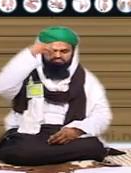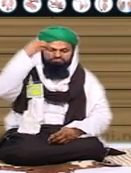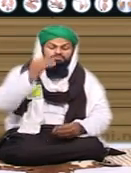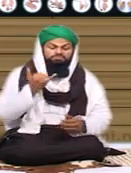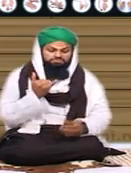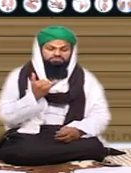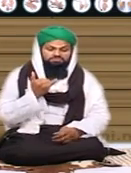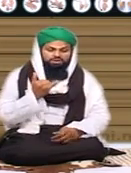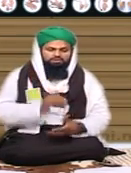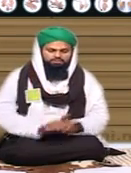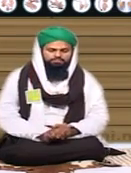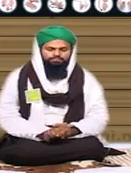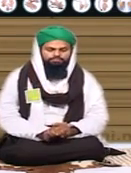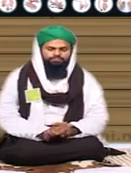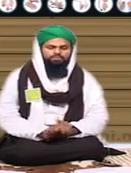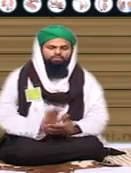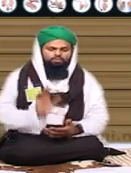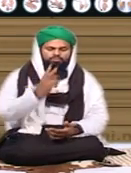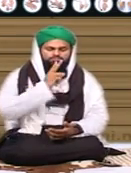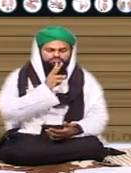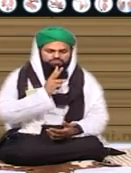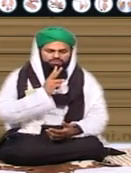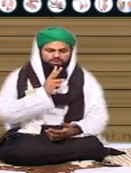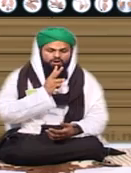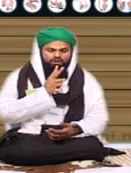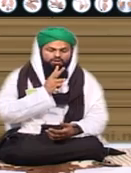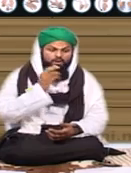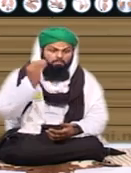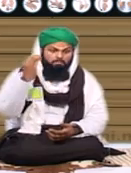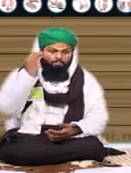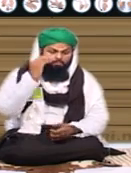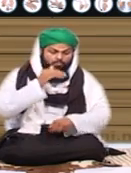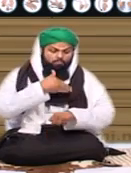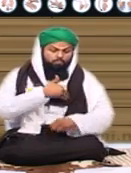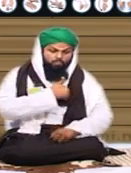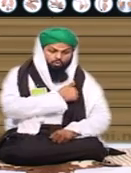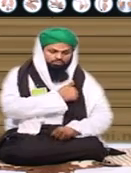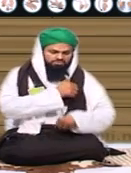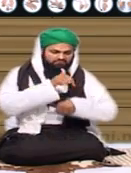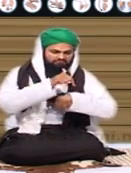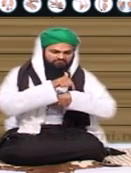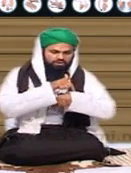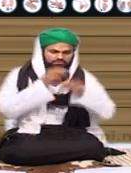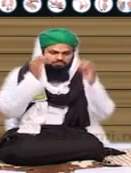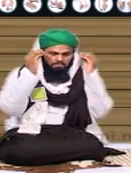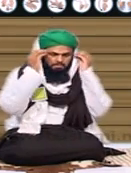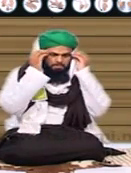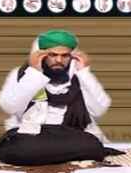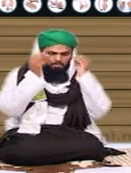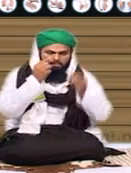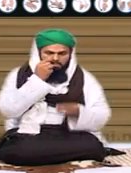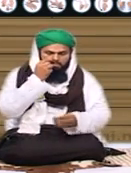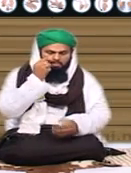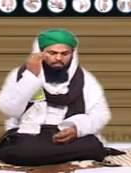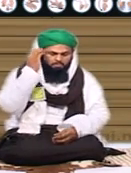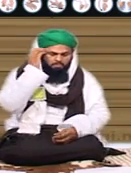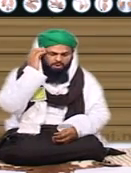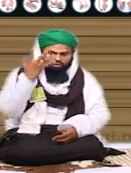تیز رفتاری کے ساتھ ملک الموت آ کر پکڑ لیں. جیسے کسی نے کہا کہ آگاہ اپنی موت سے